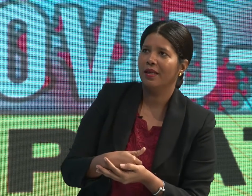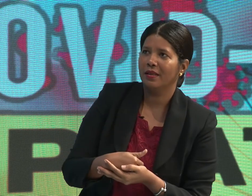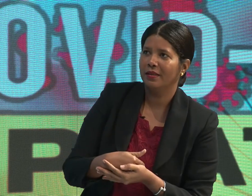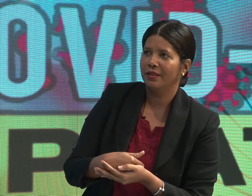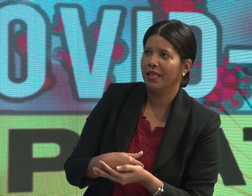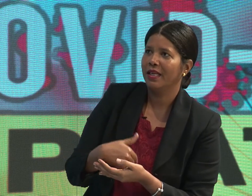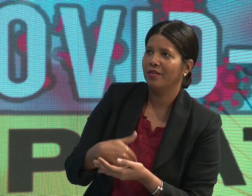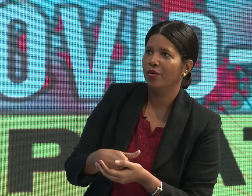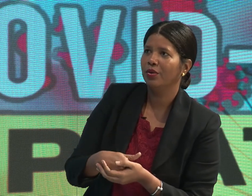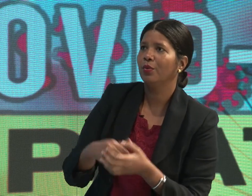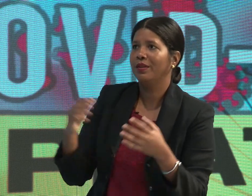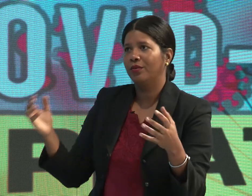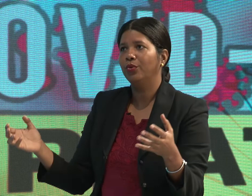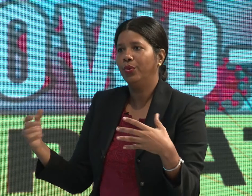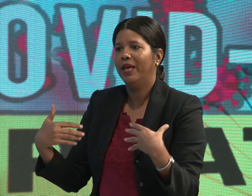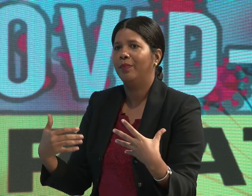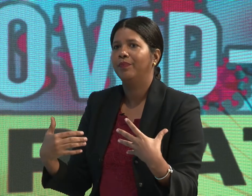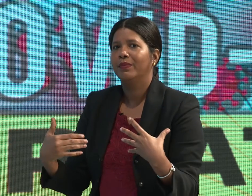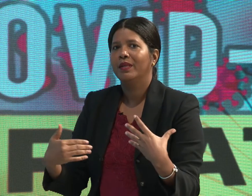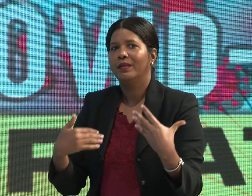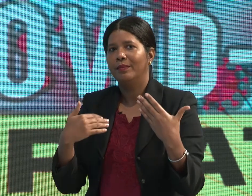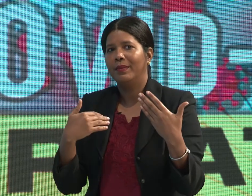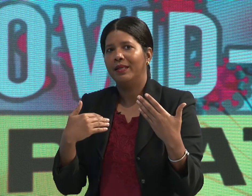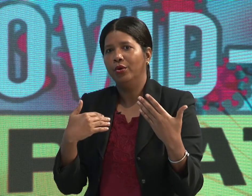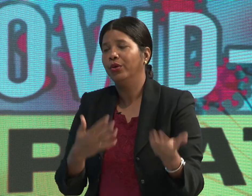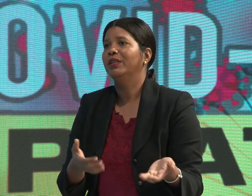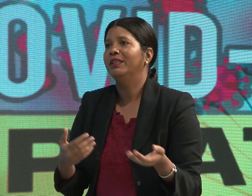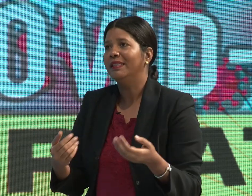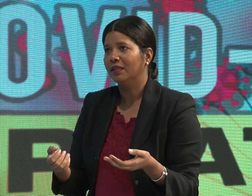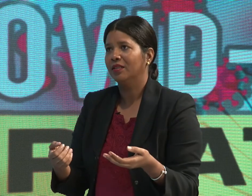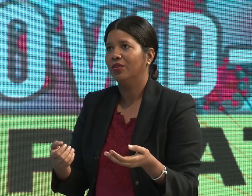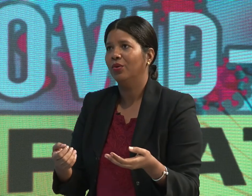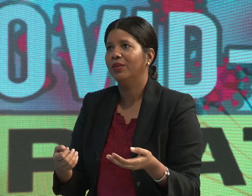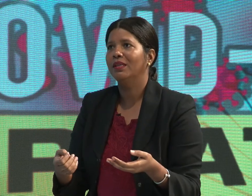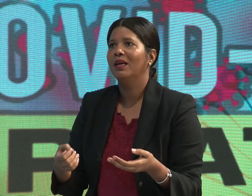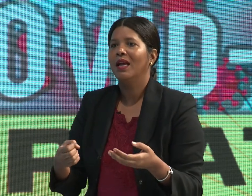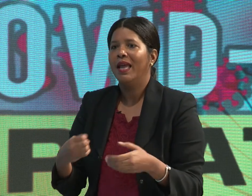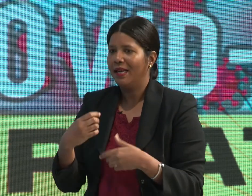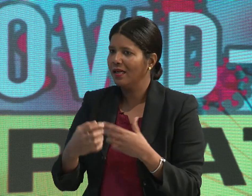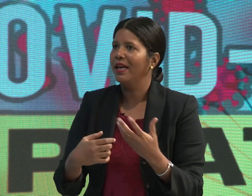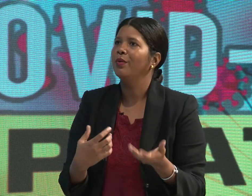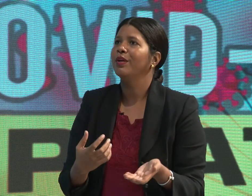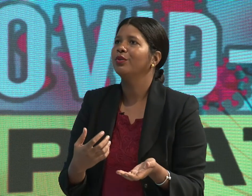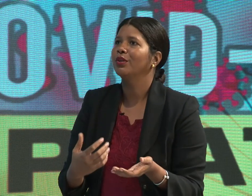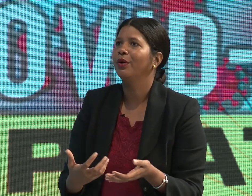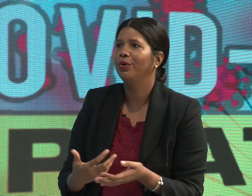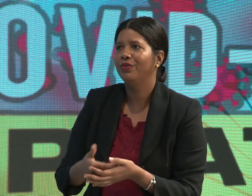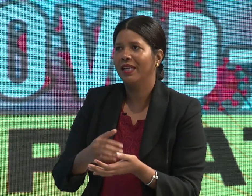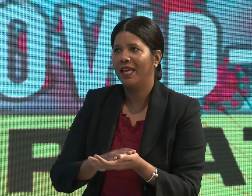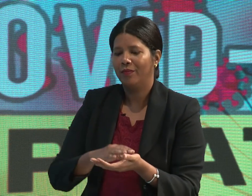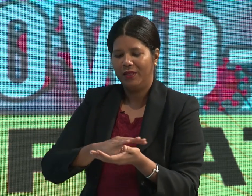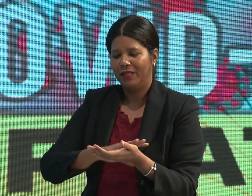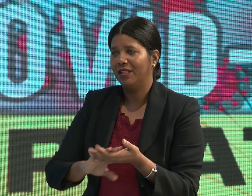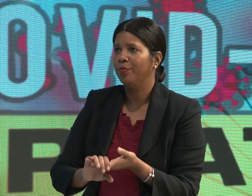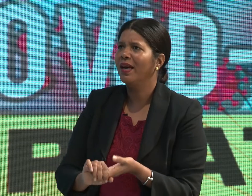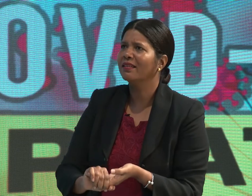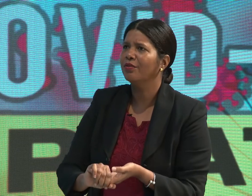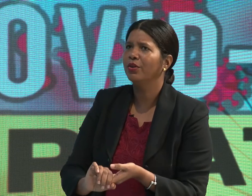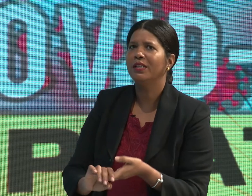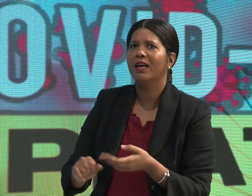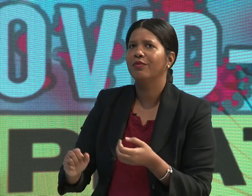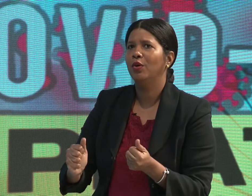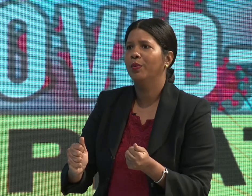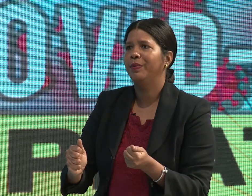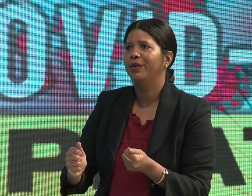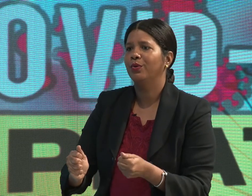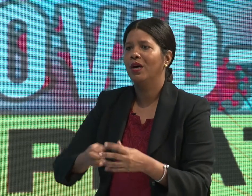terug naar je crèchehouder, want u hebt met hun een deal gesloten. En dan ga je weer terug naar hun van, kijk, dit heeft